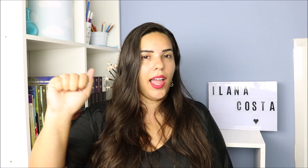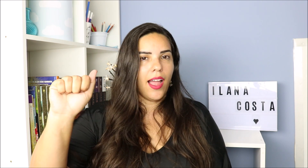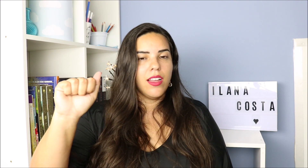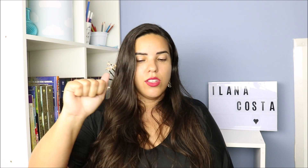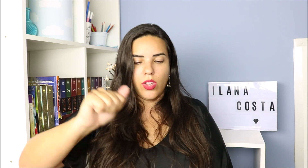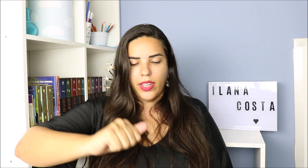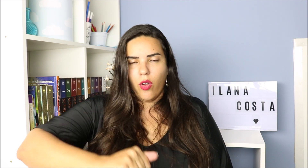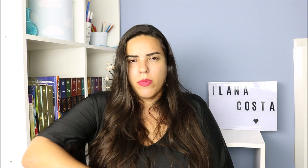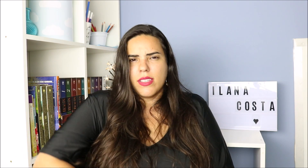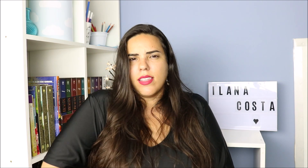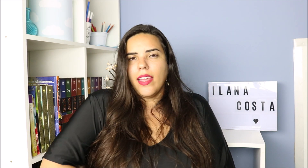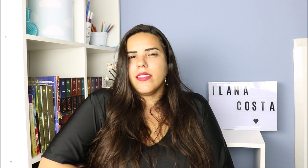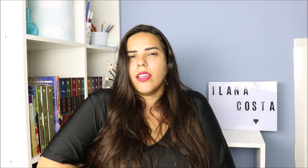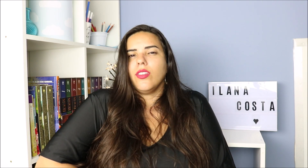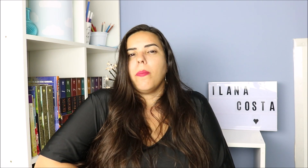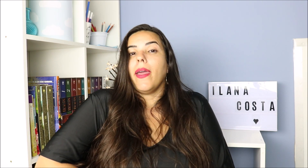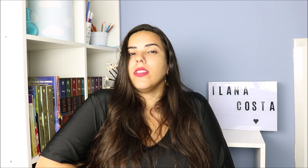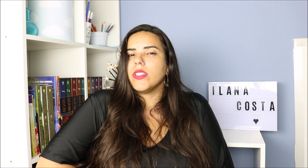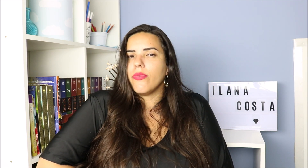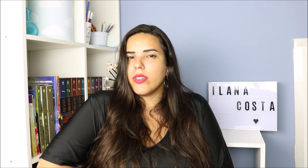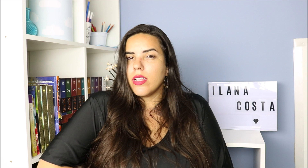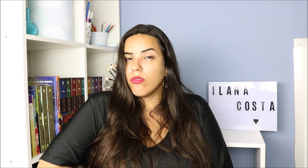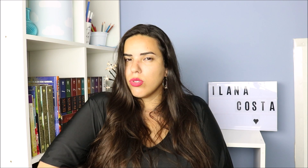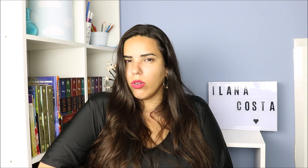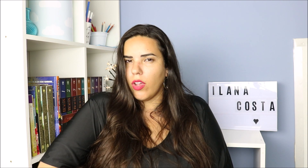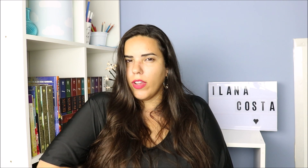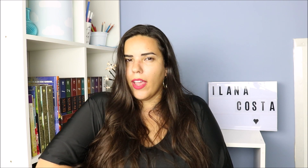A, só que é como se saísse aqui do peito e você fosse dar um soco em alguém